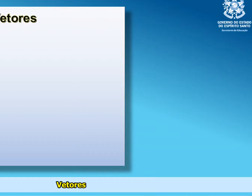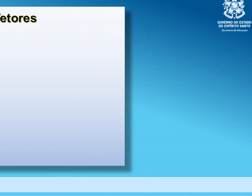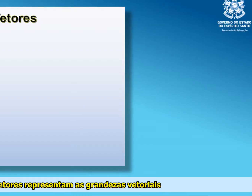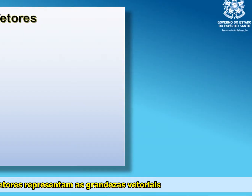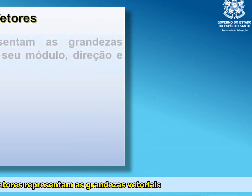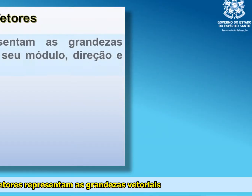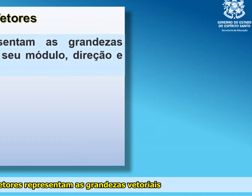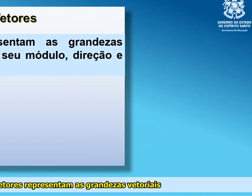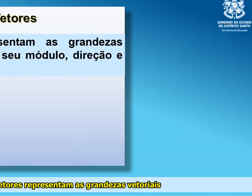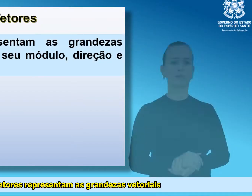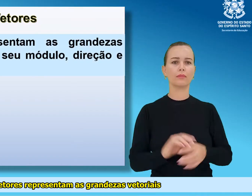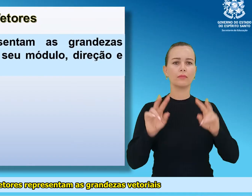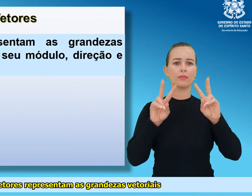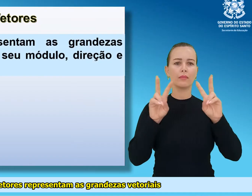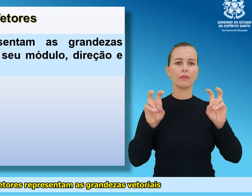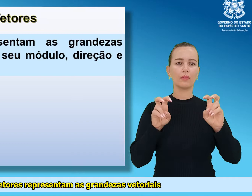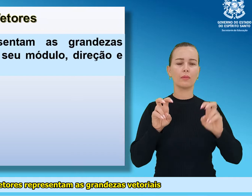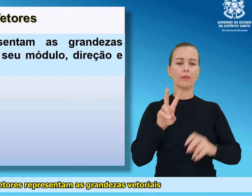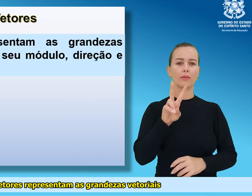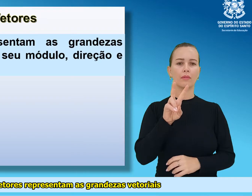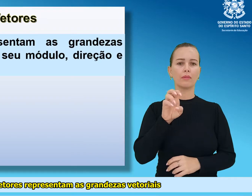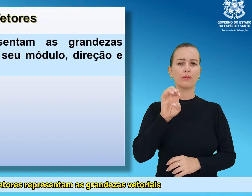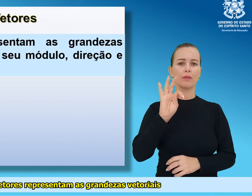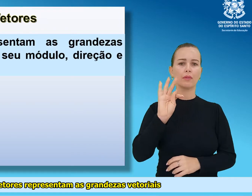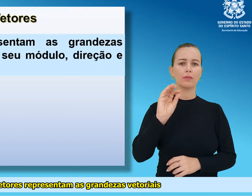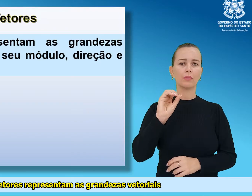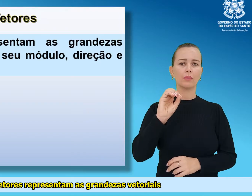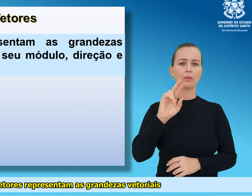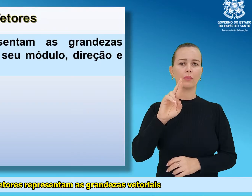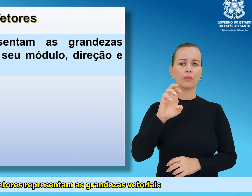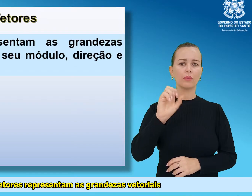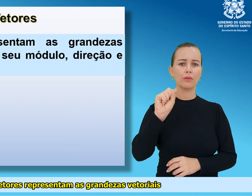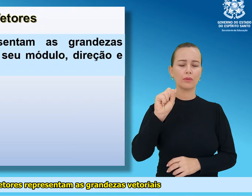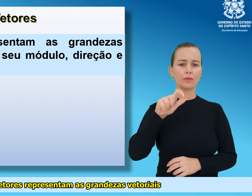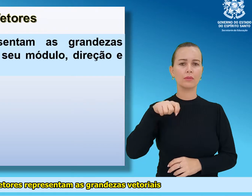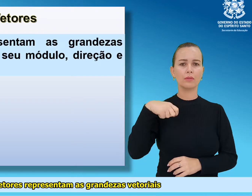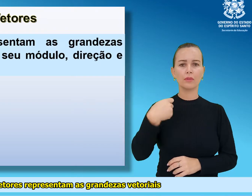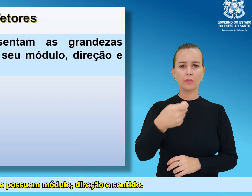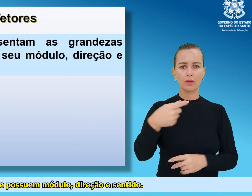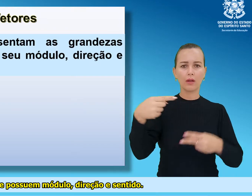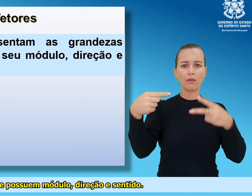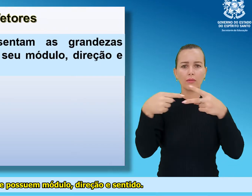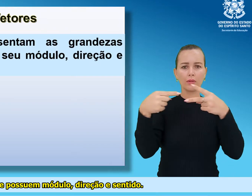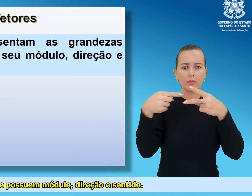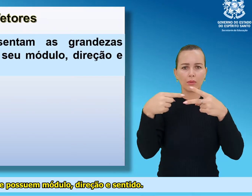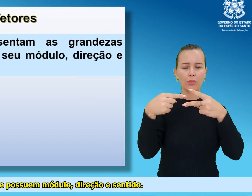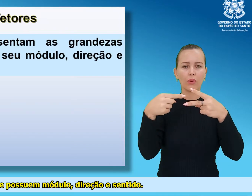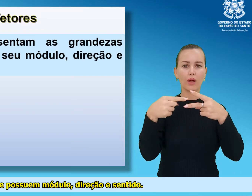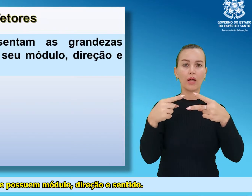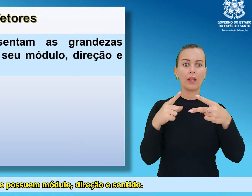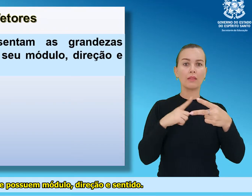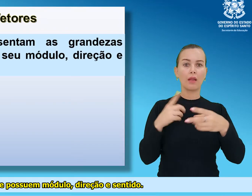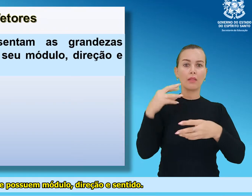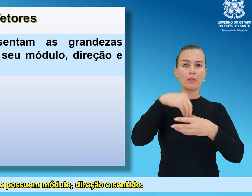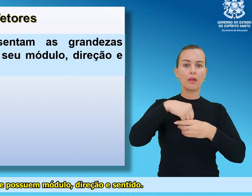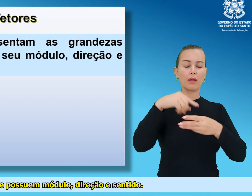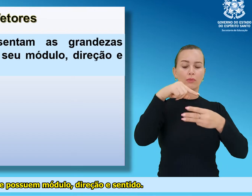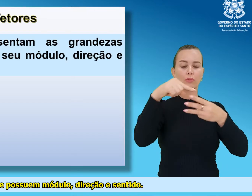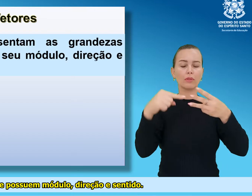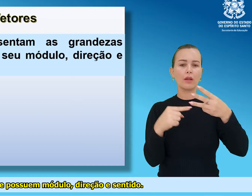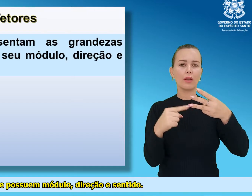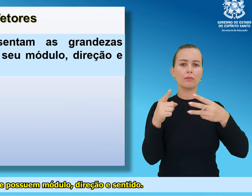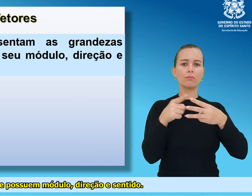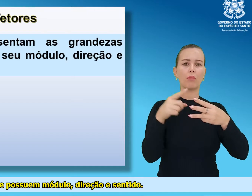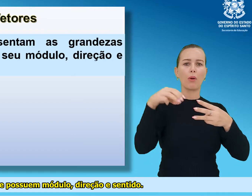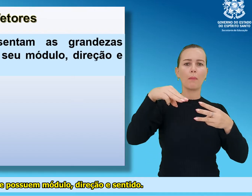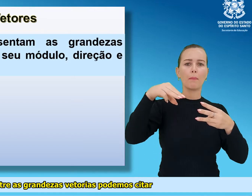Vetores. Os vetores representam as grandezas vetoriais e possuem módulo, direção